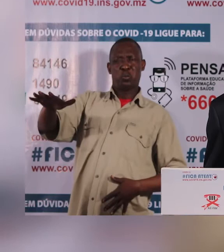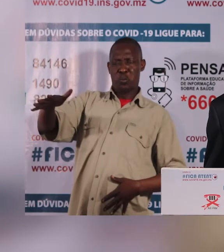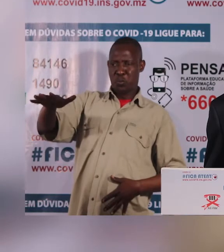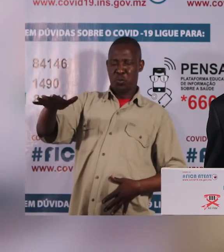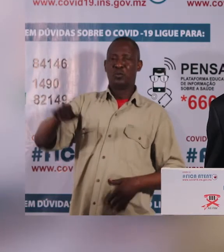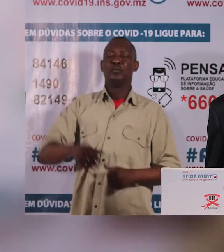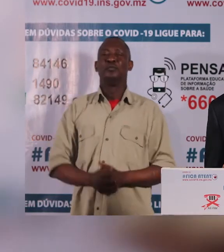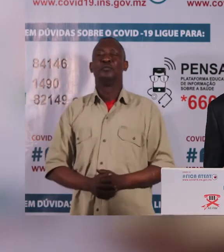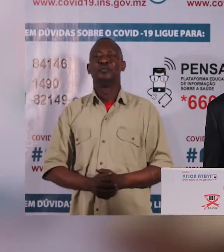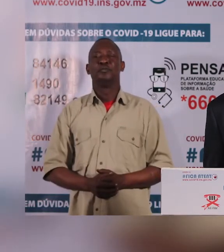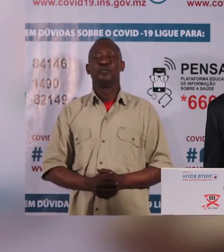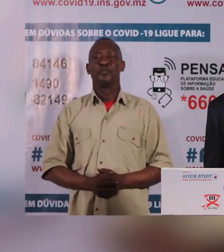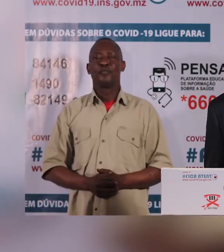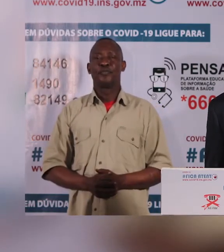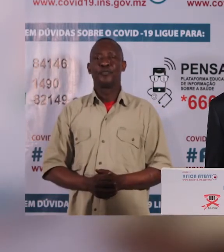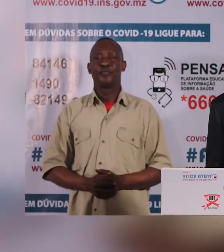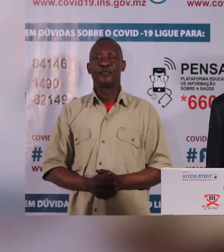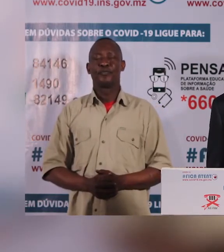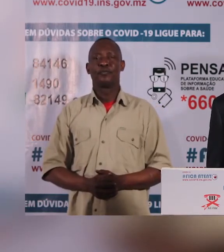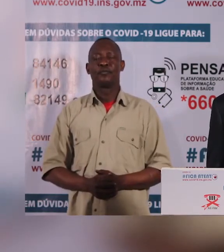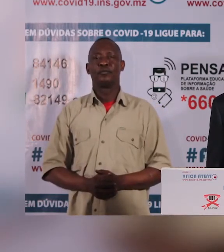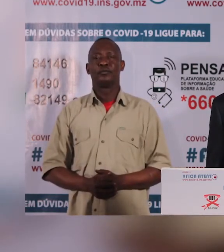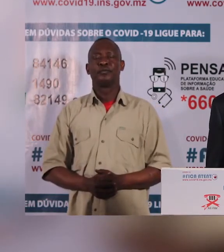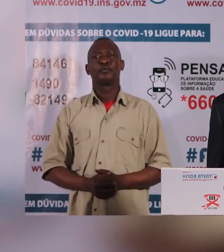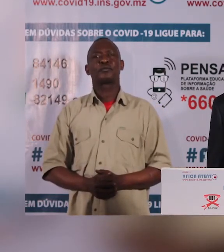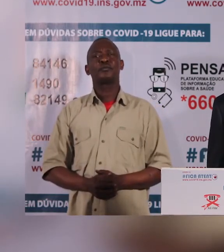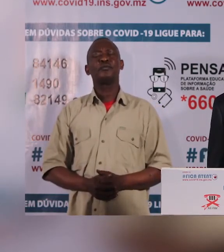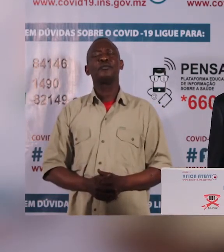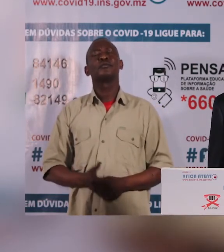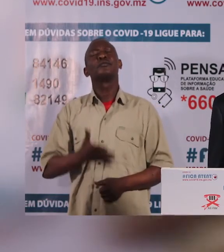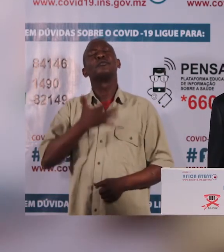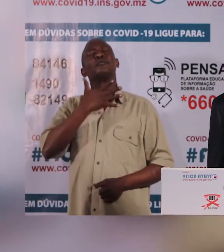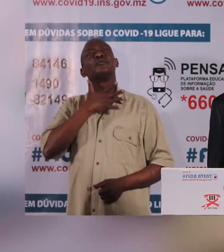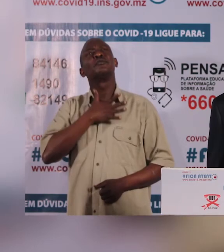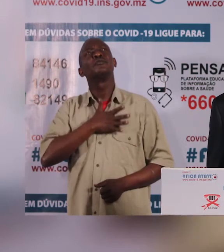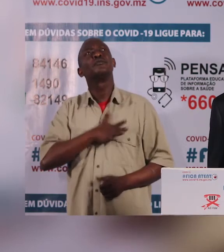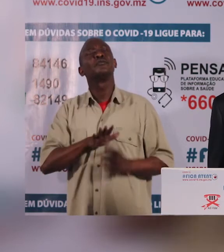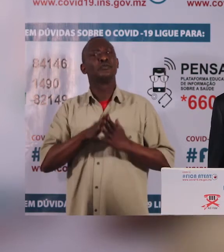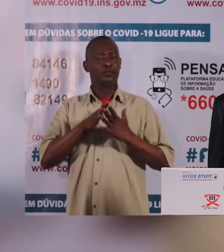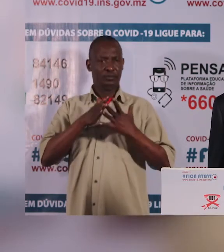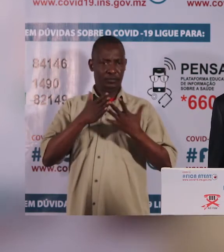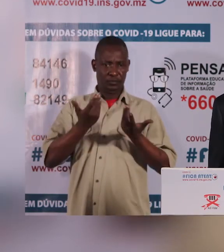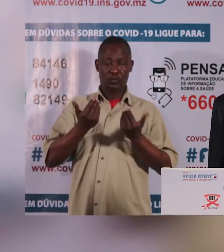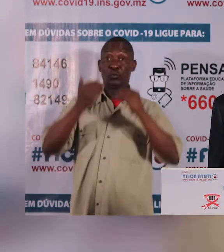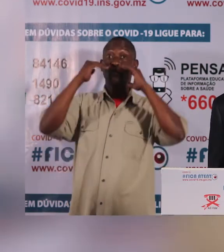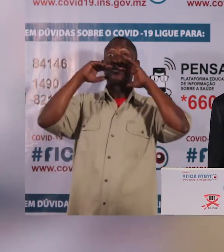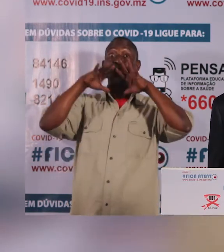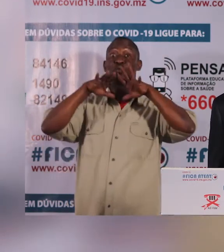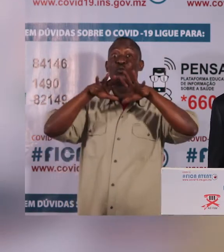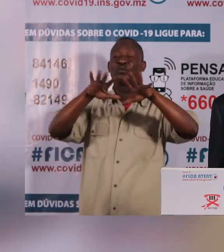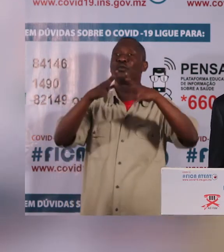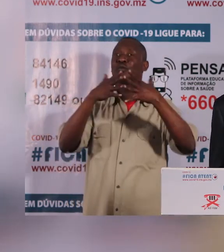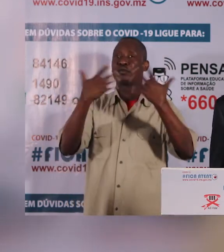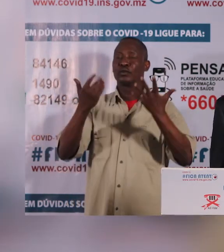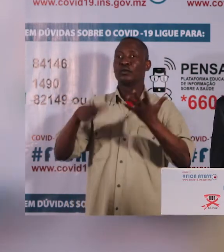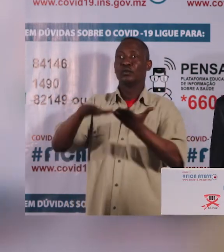O próximo, por favor. Queria aproveitar para fazer uma atualização sobre o que está a acontecer no